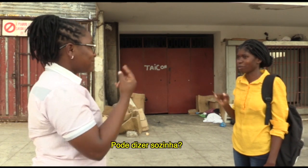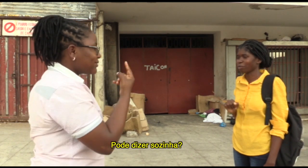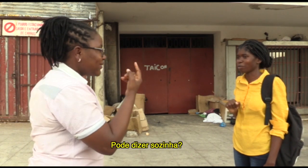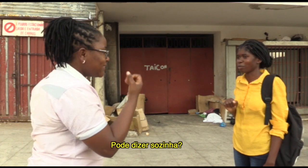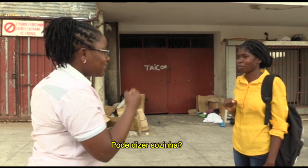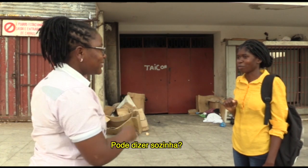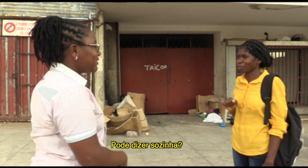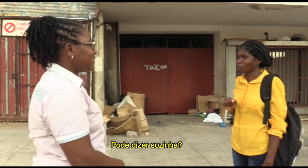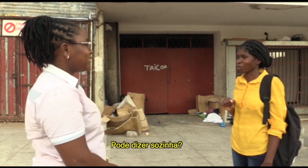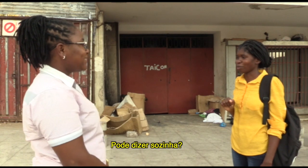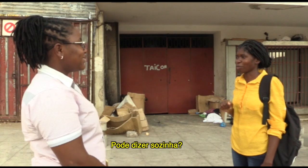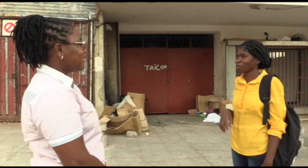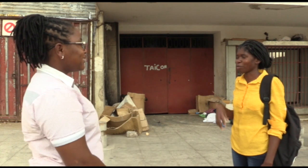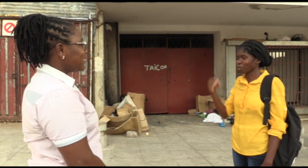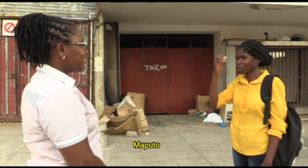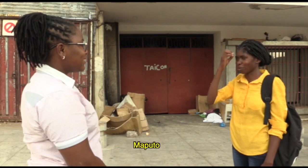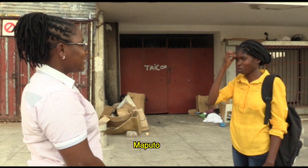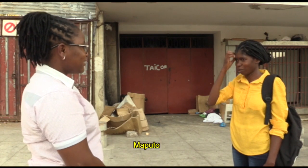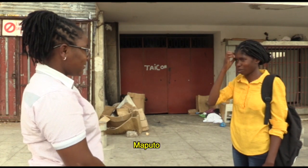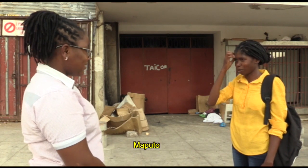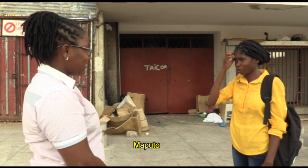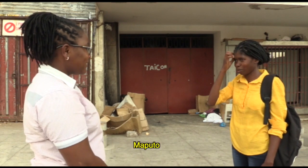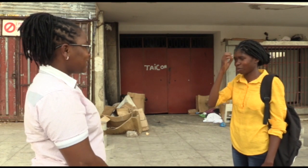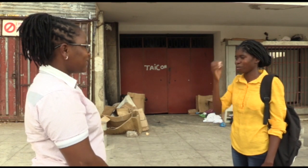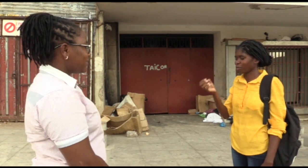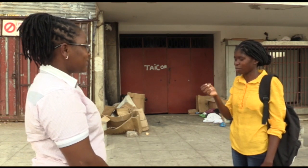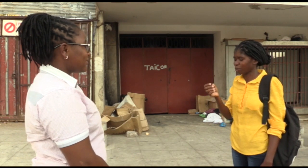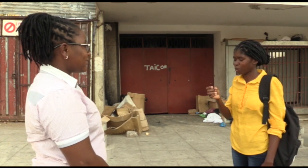Pode ser sozinha? Vim para a música